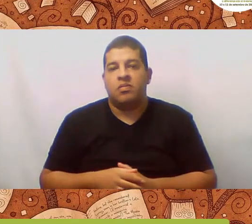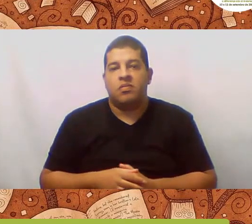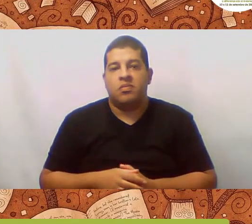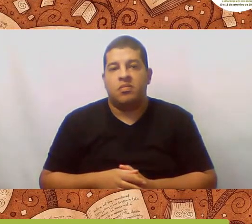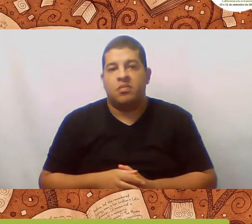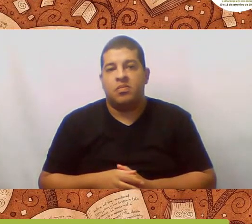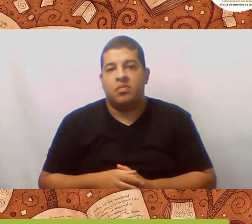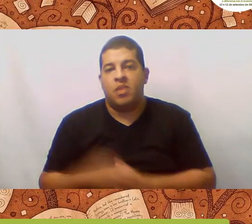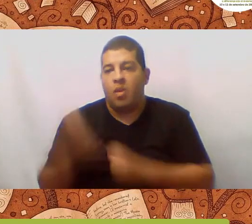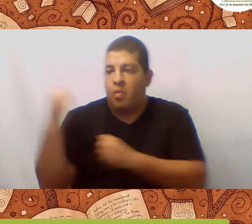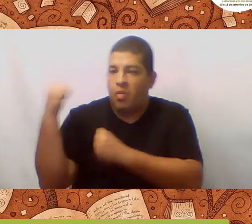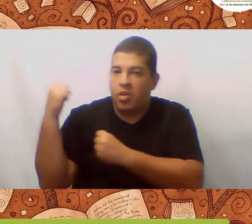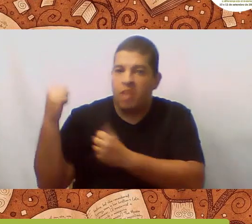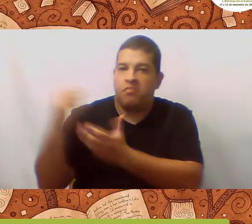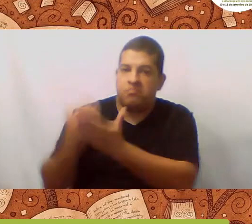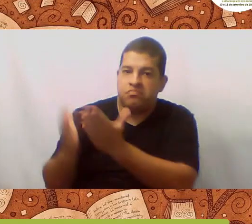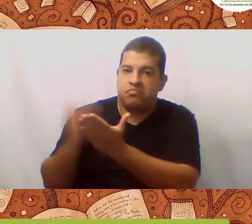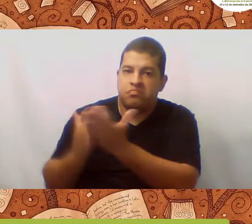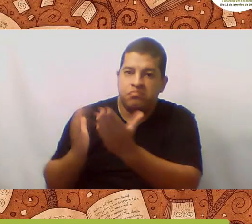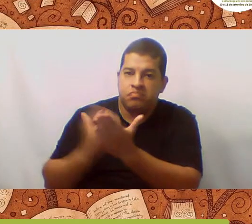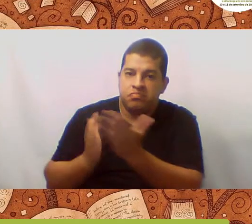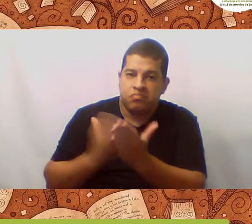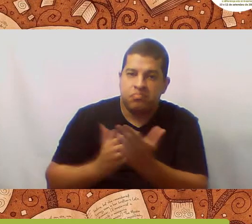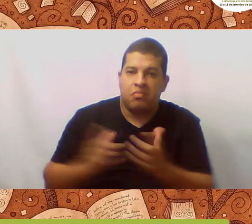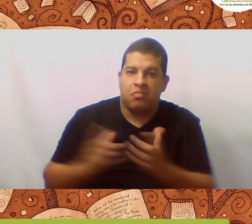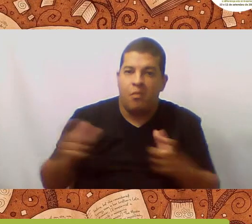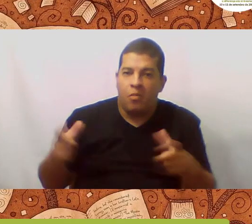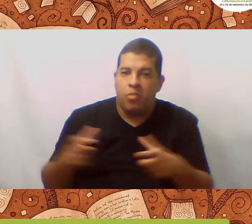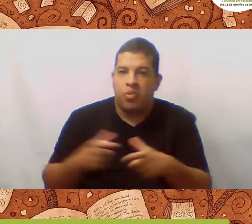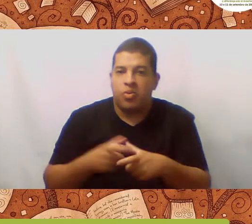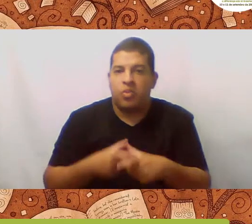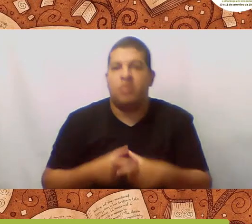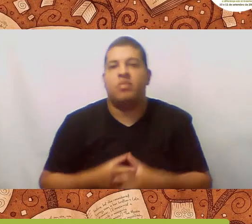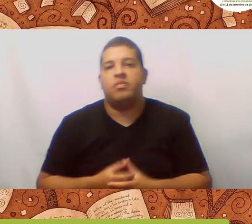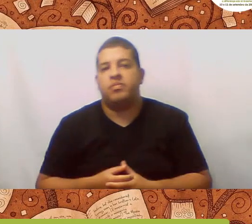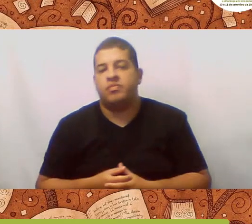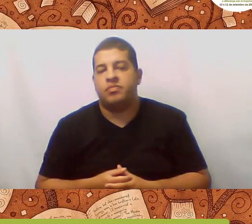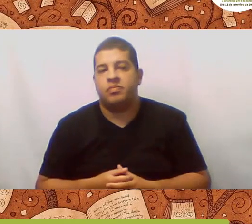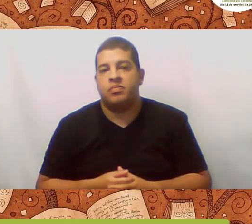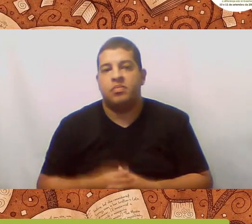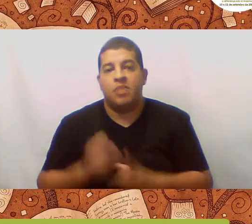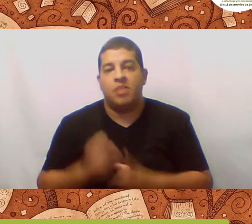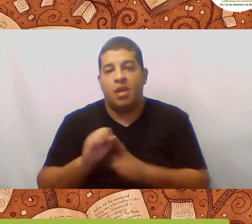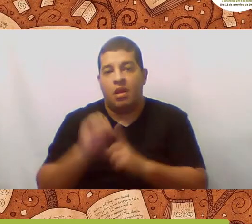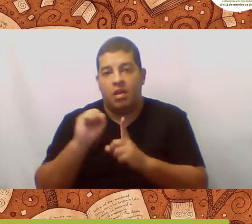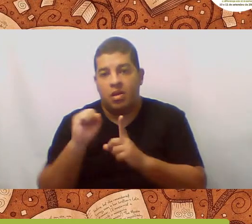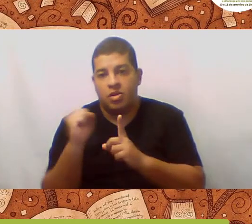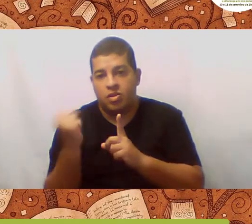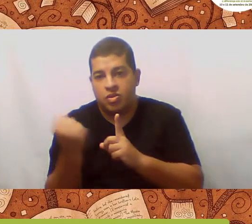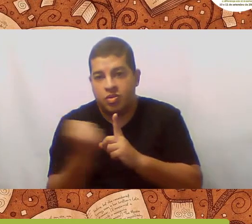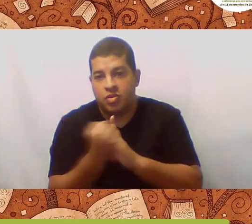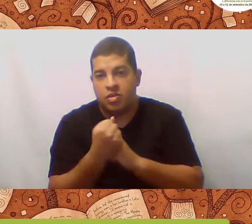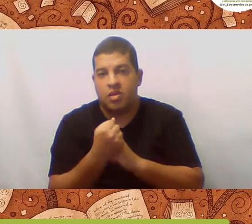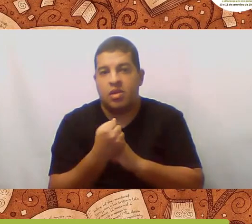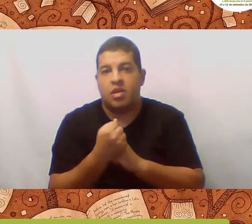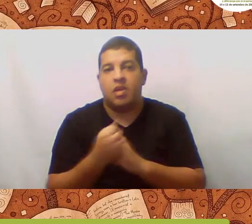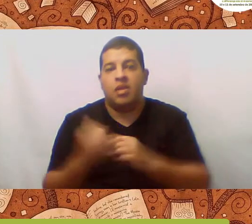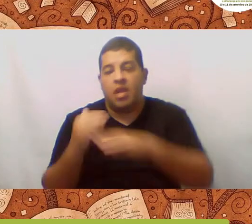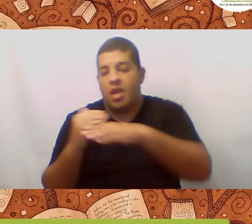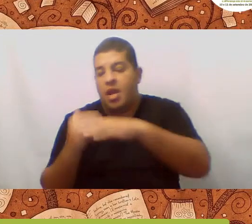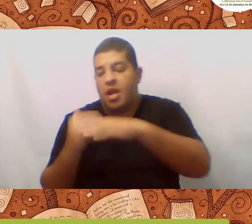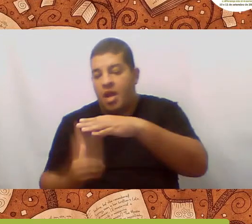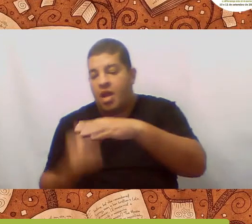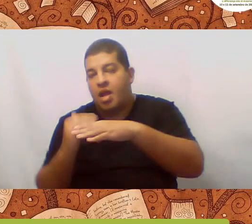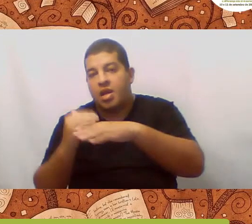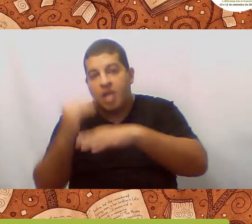desse esvaziamento de si, provocado pela precariedade social que atinge as classes populares e as